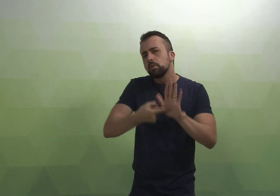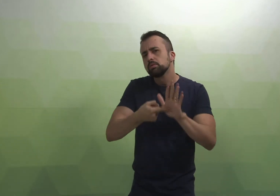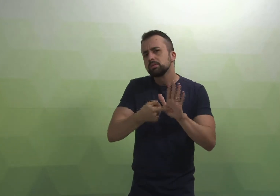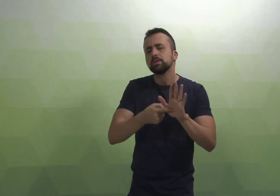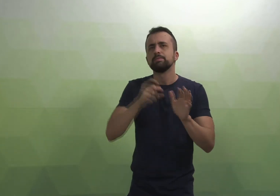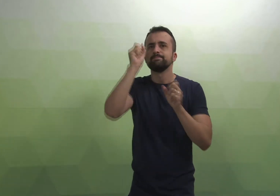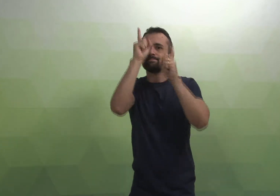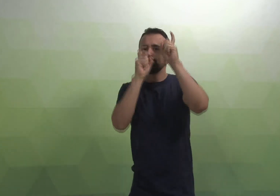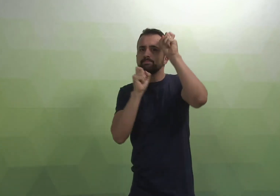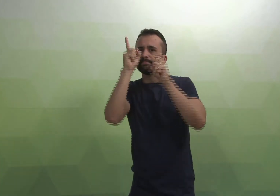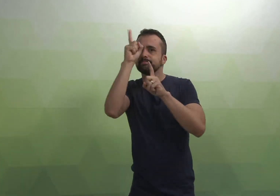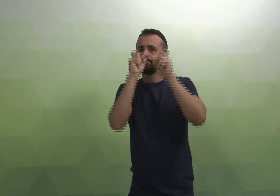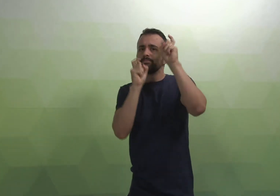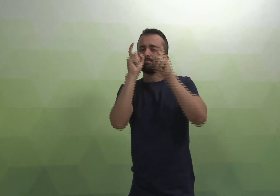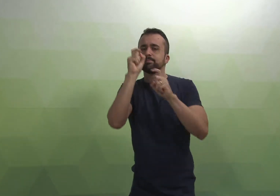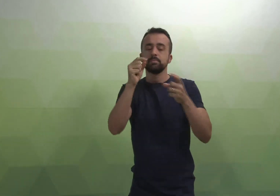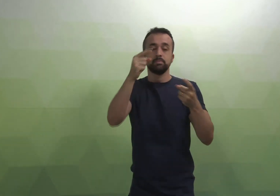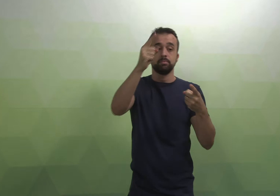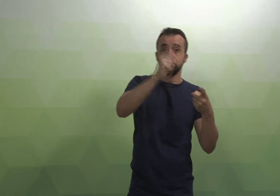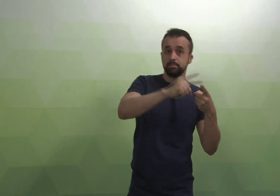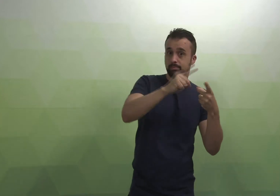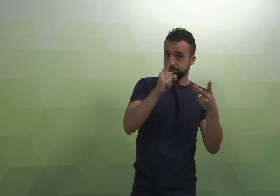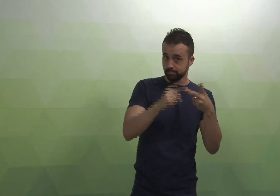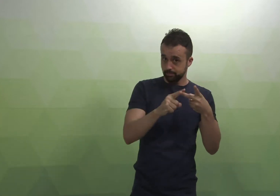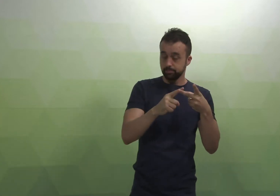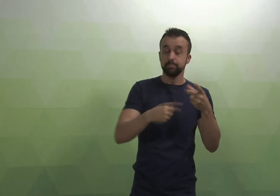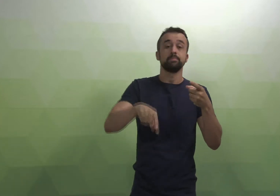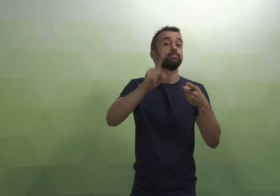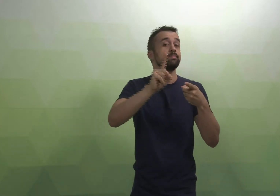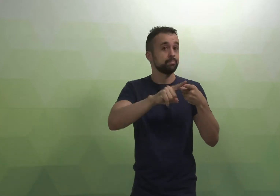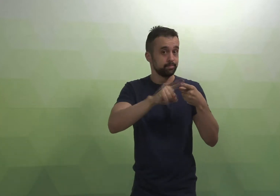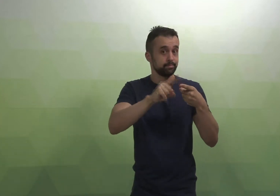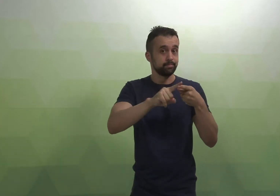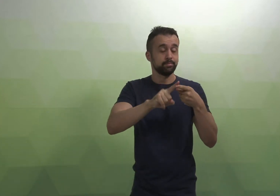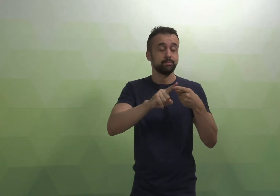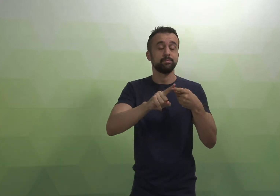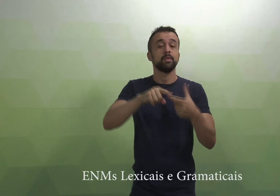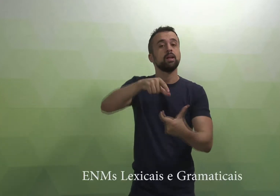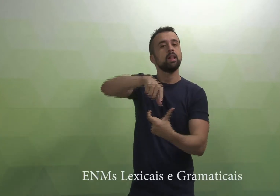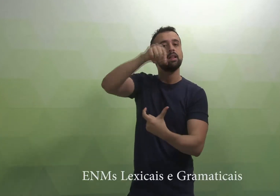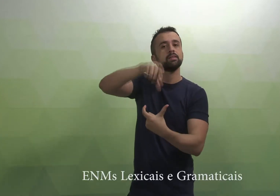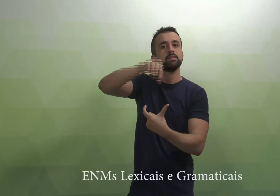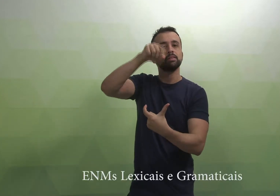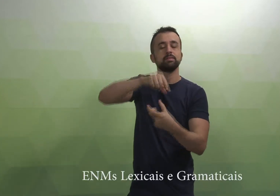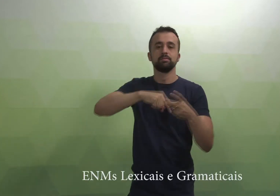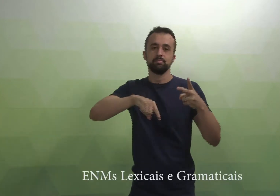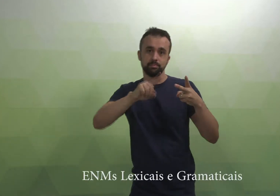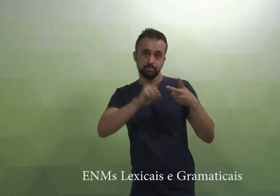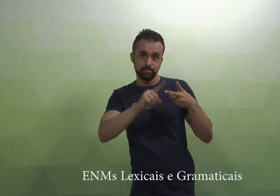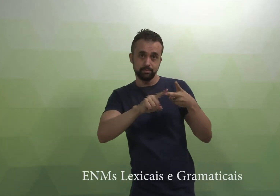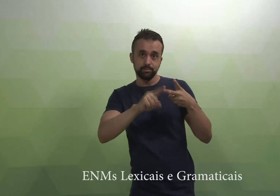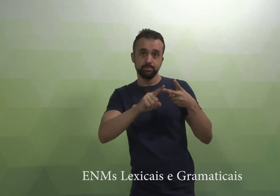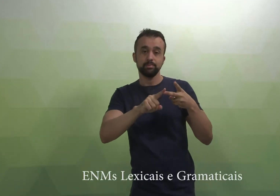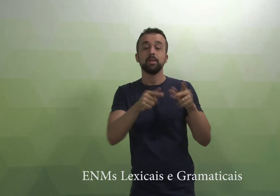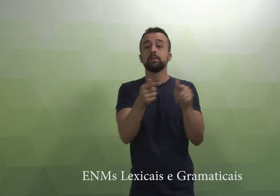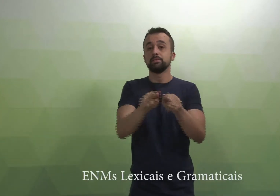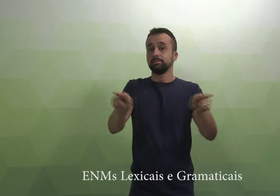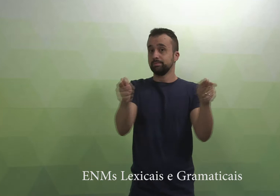Dessa forma, temos dois tipos de expressões não manuais: as lexicais e